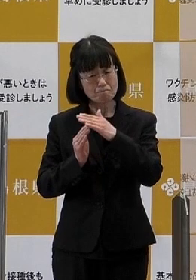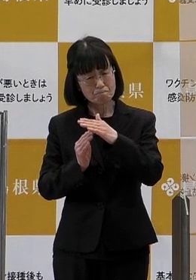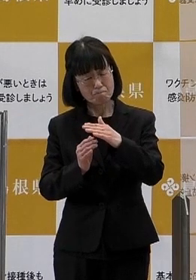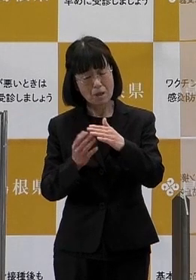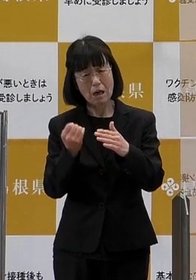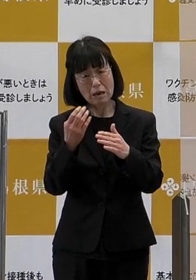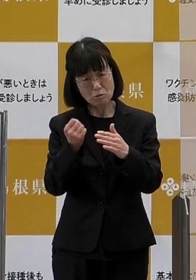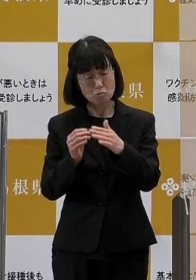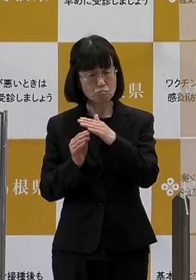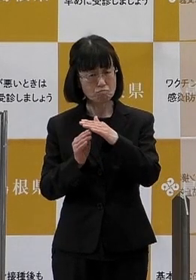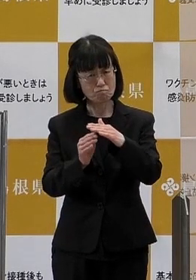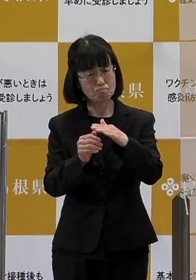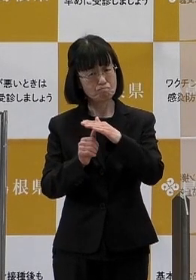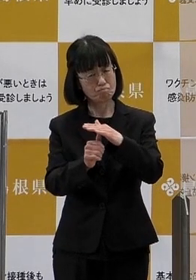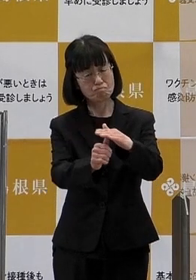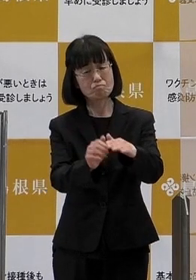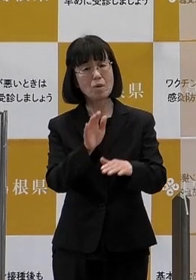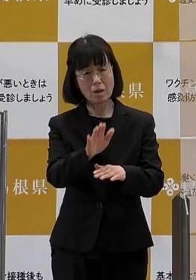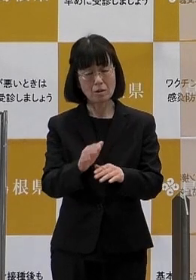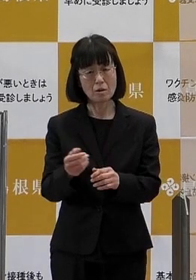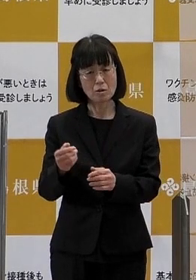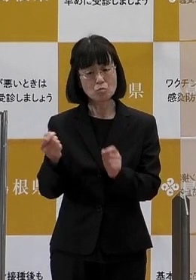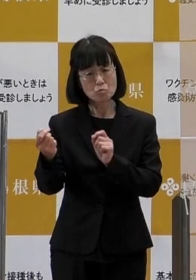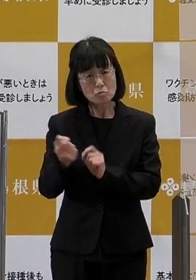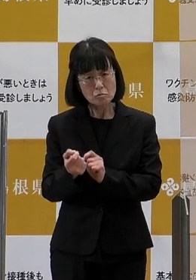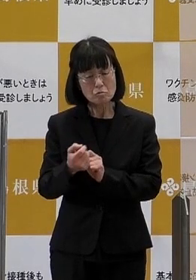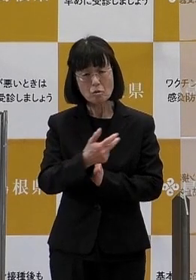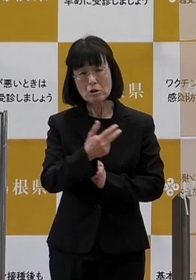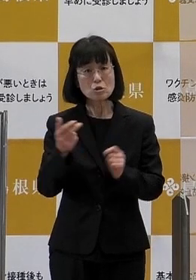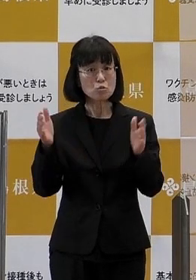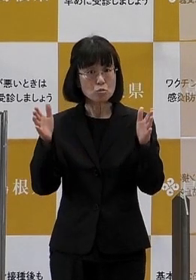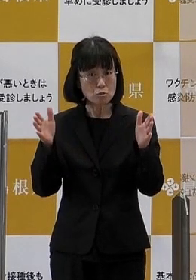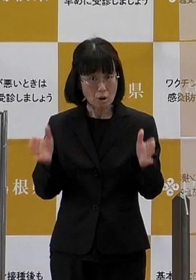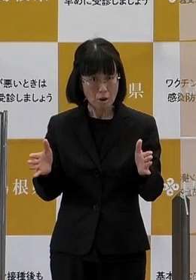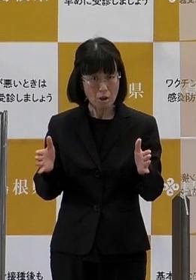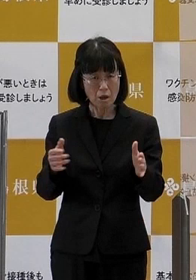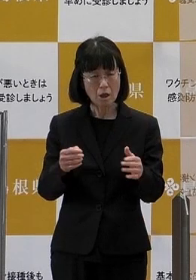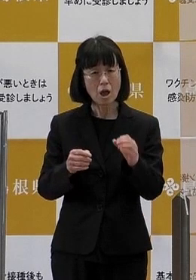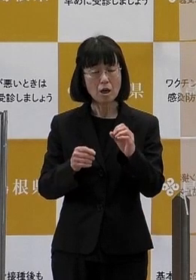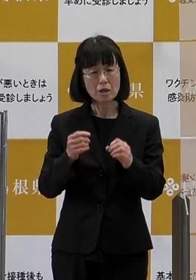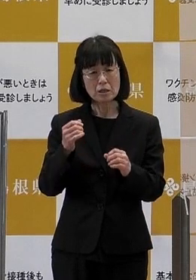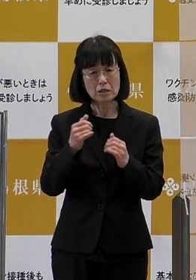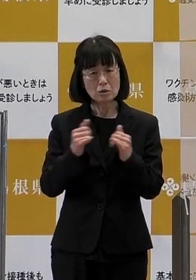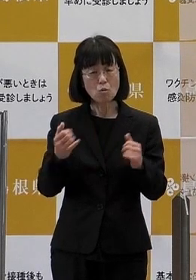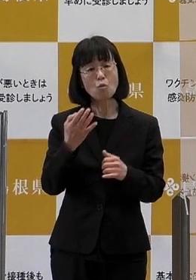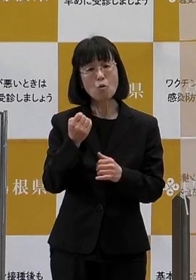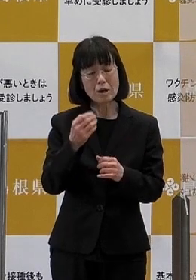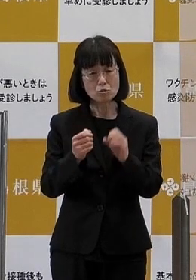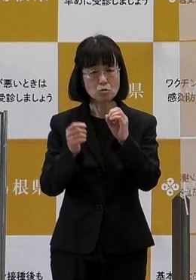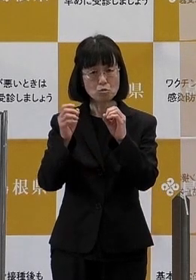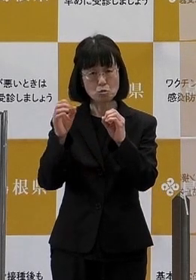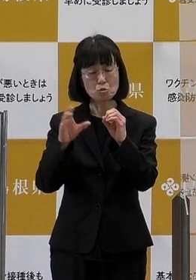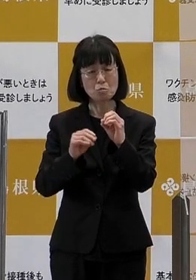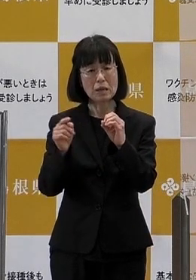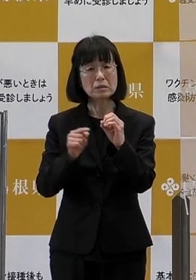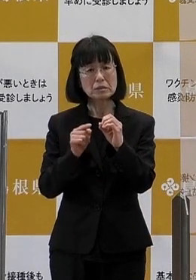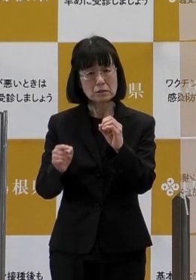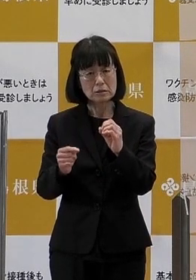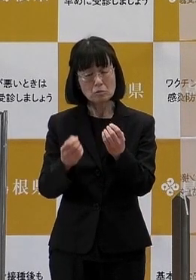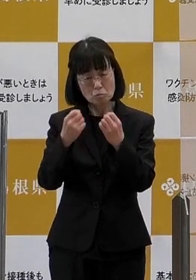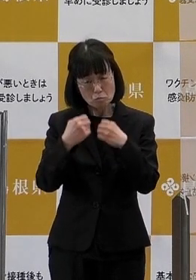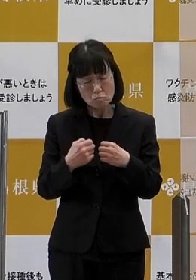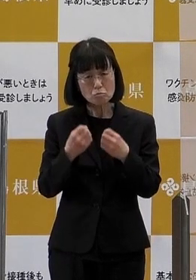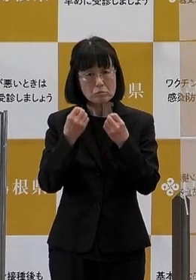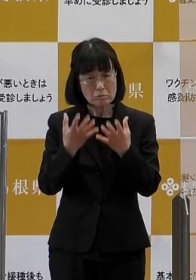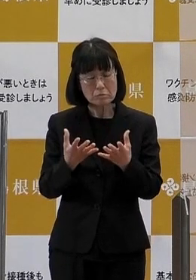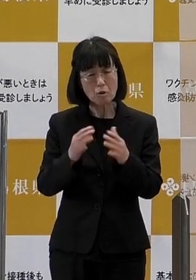たしております。直近1週間の人口10万人あたりの新規感染者数は